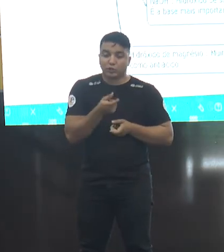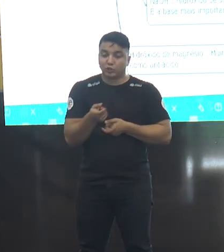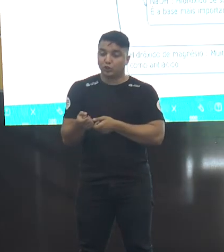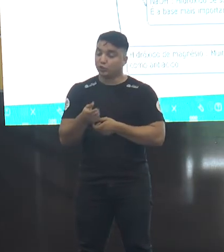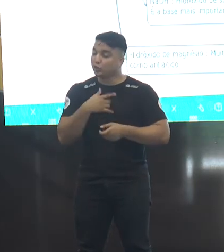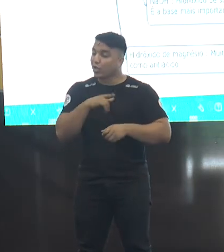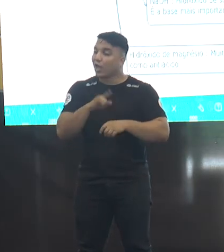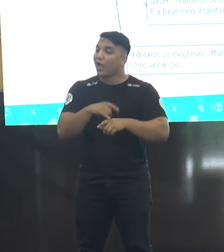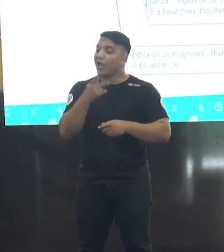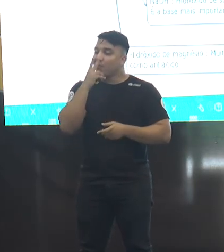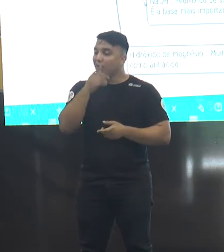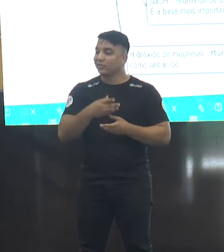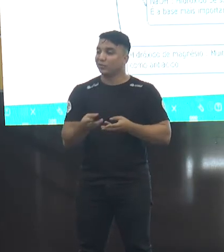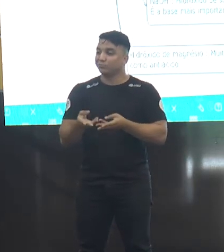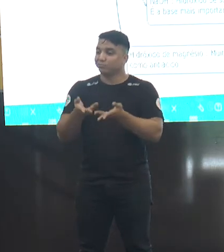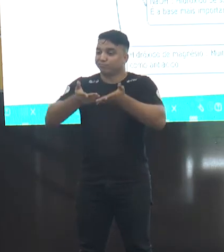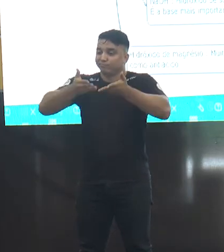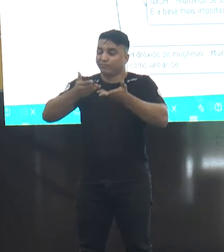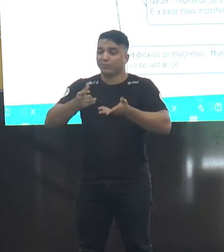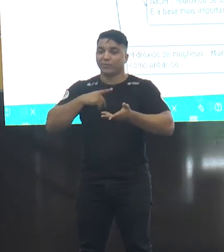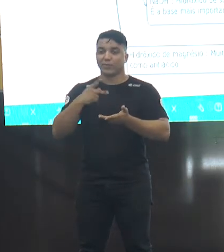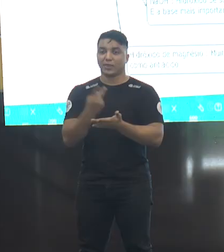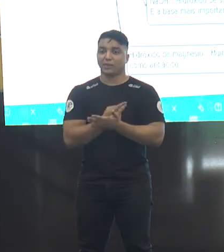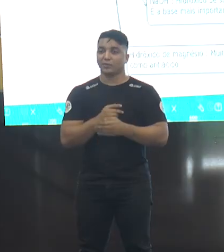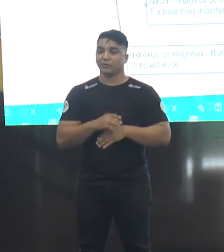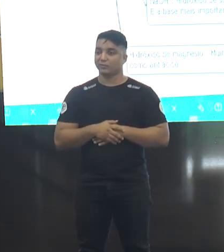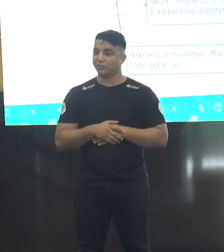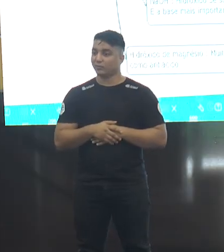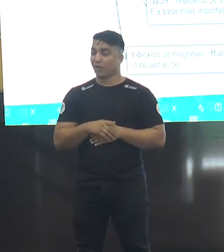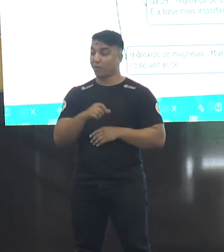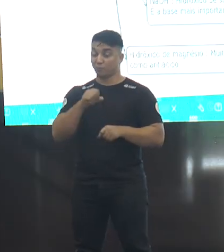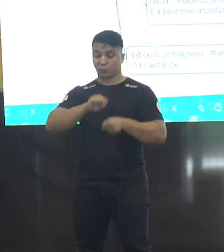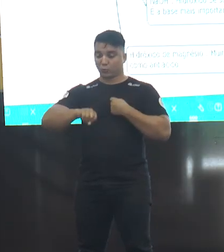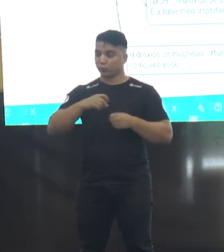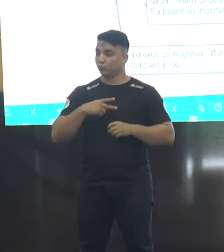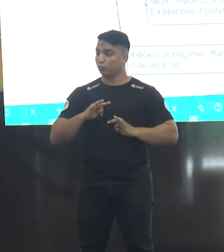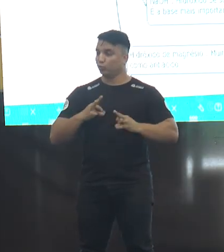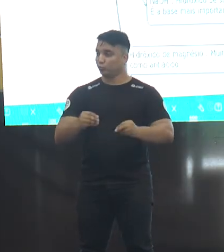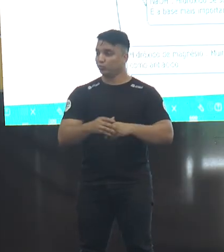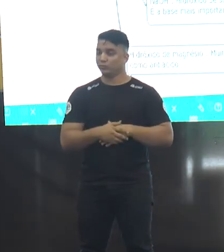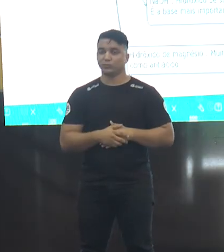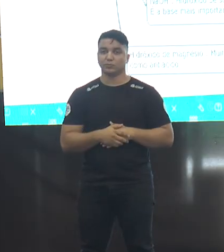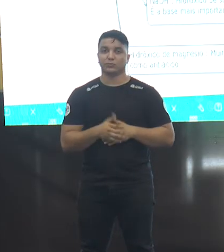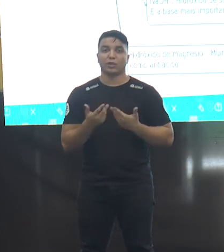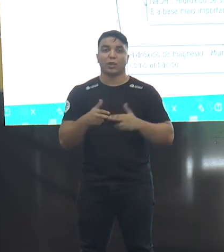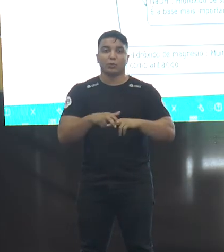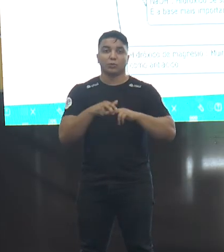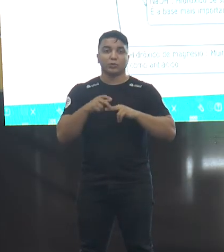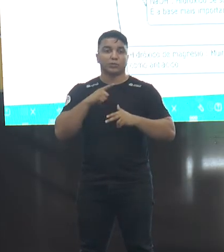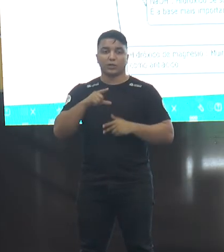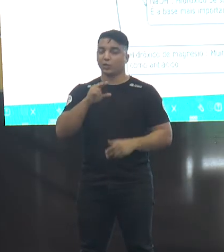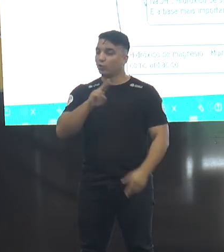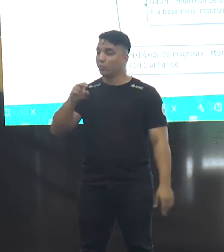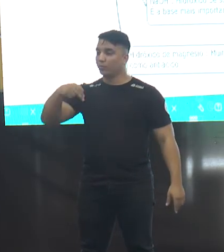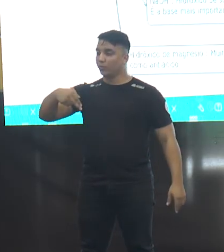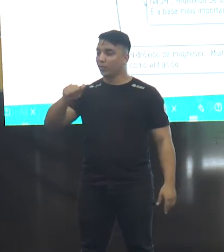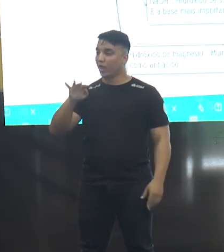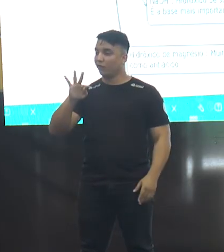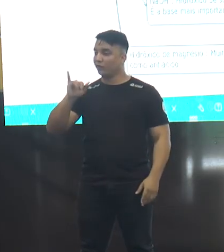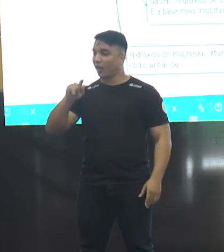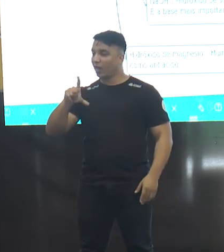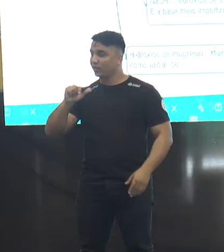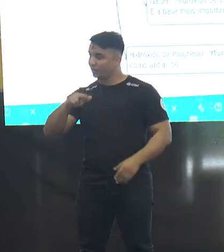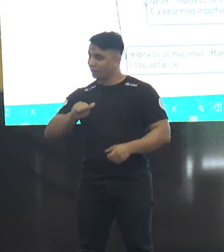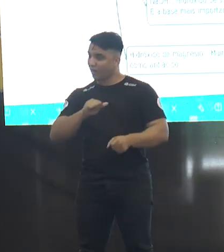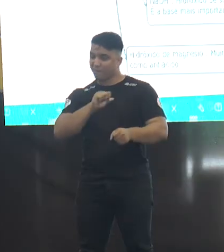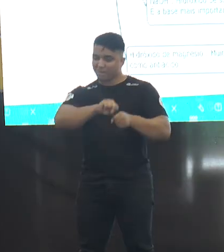naftalina subindo. Aí acaba com você e as traças. Né? Então tem naftalina. Então o limão é